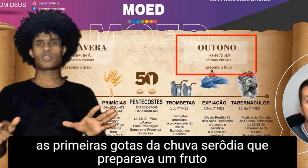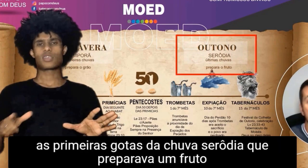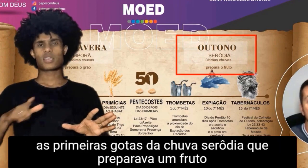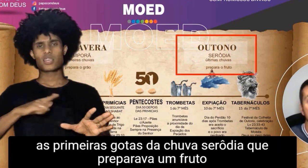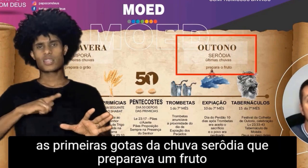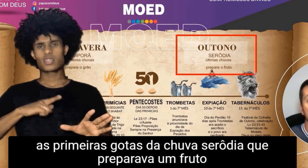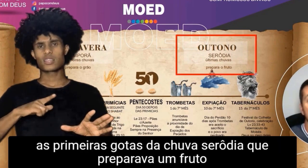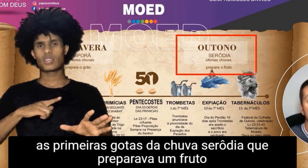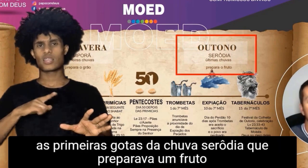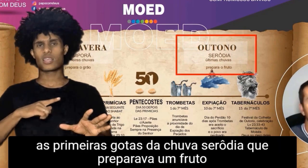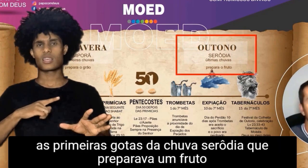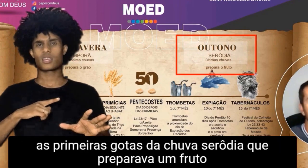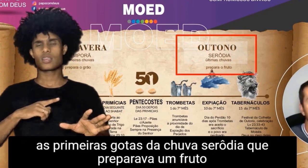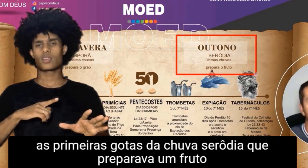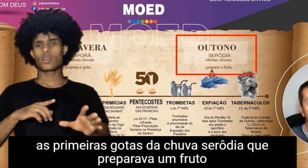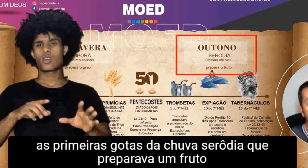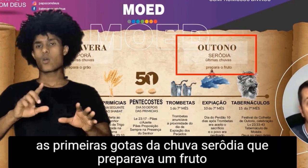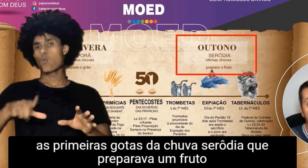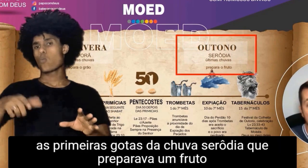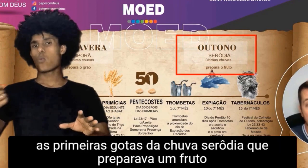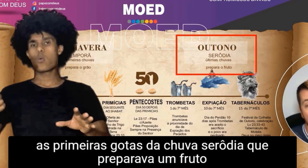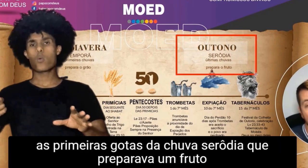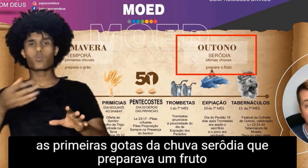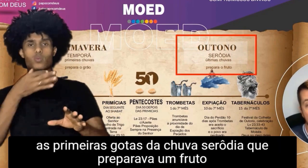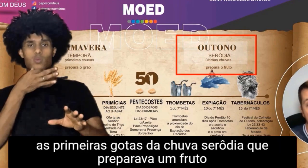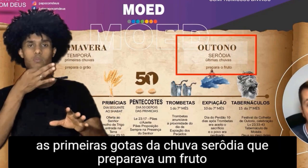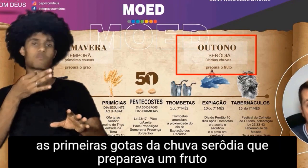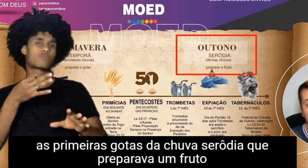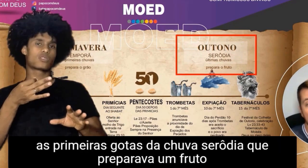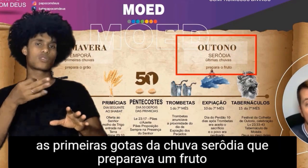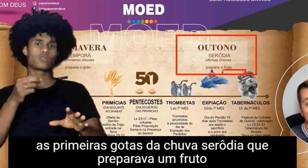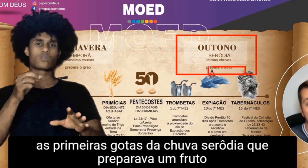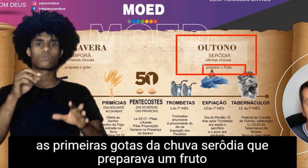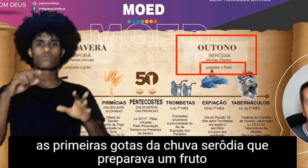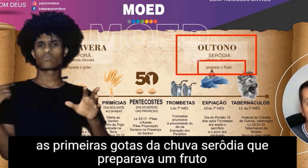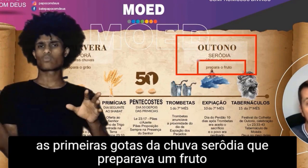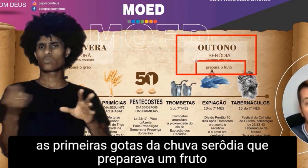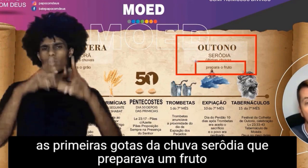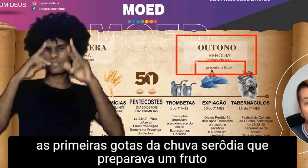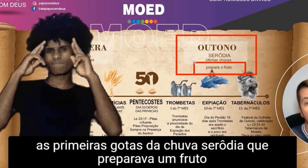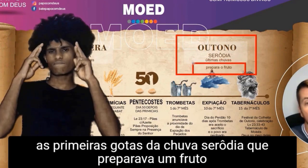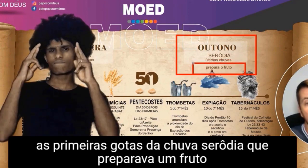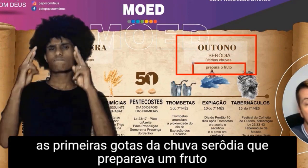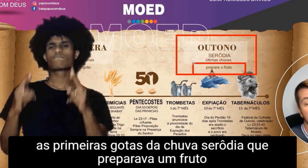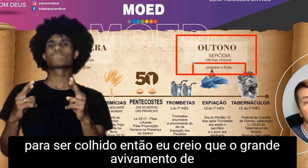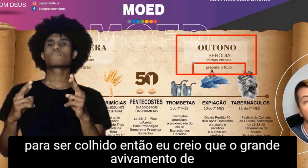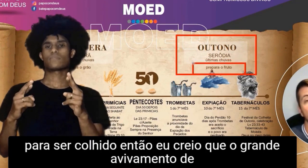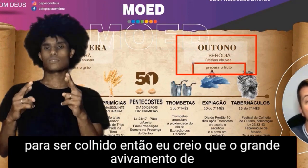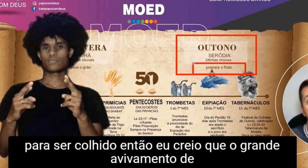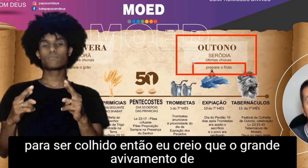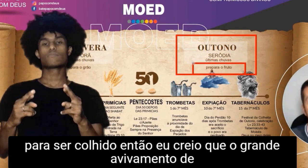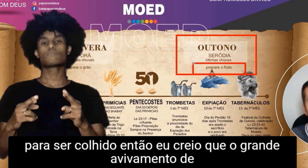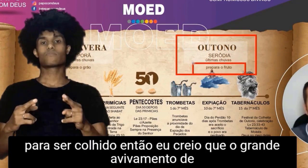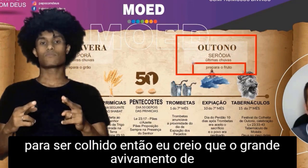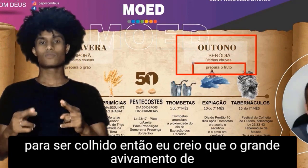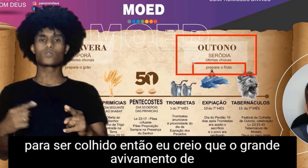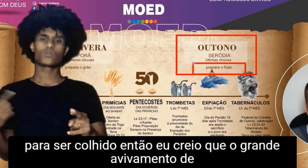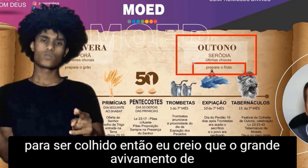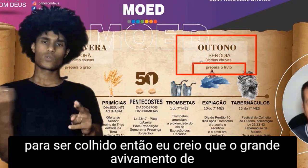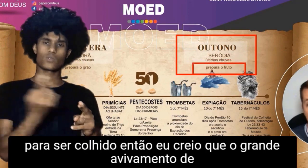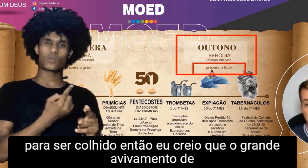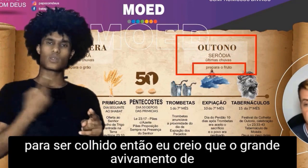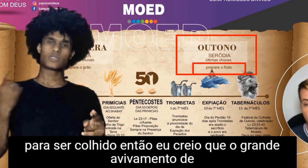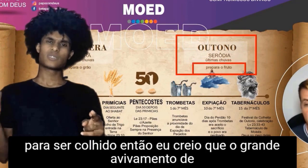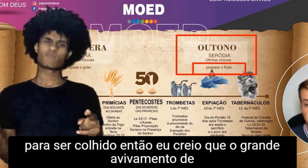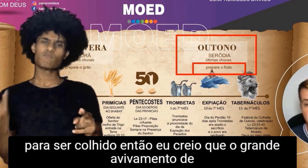recebendo as primeiras gotas da chuva serôdia que preparava o fruto para ser colhido. Então eu